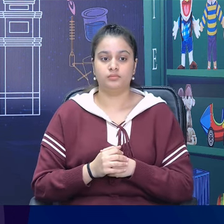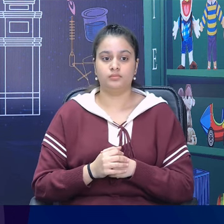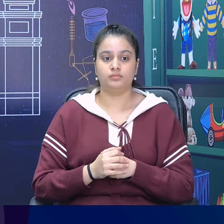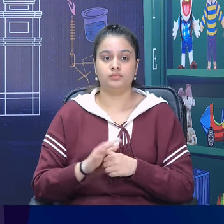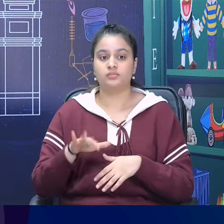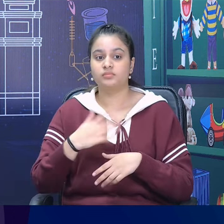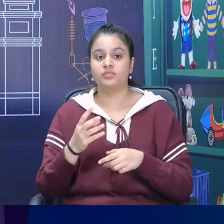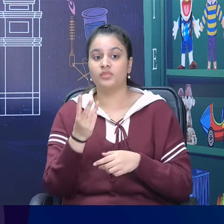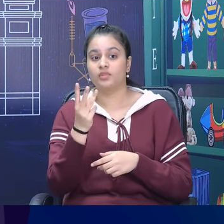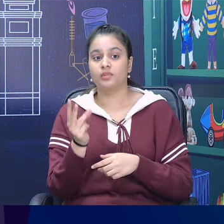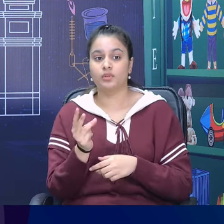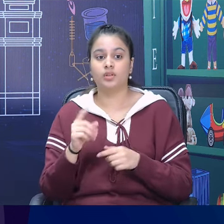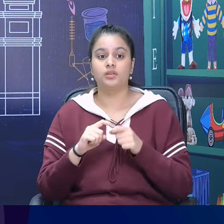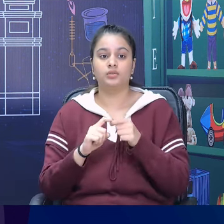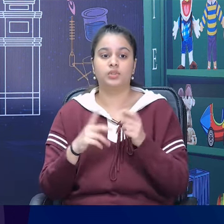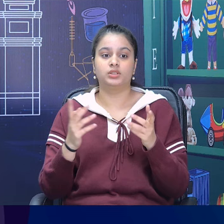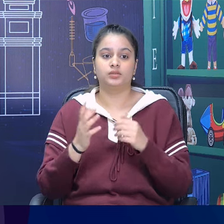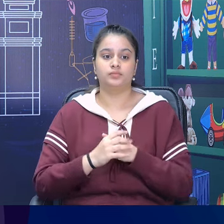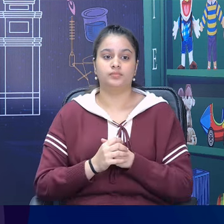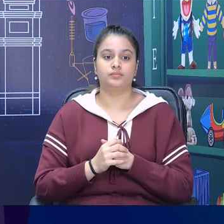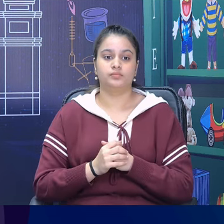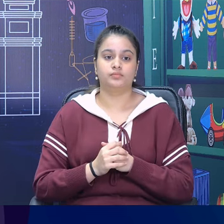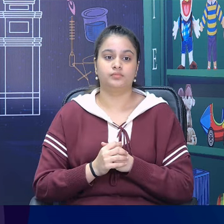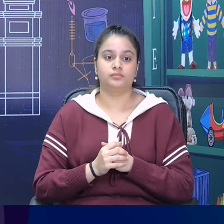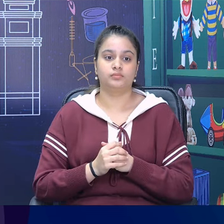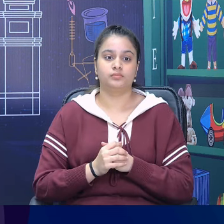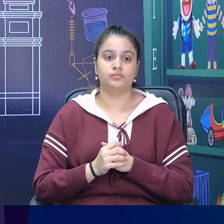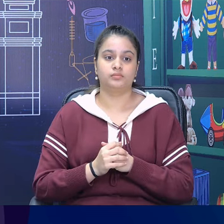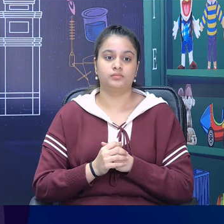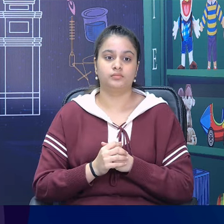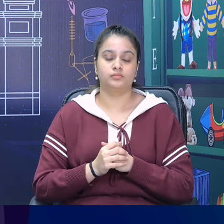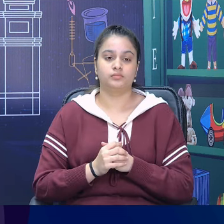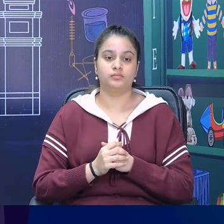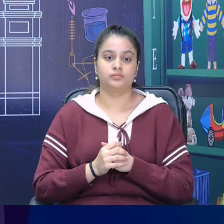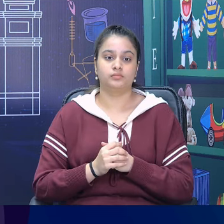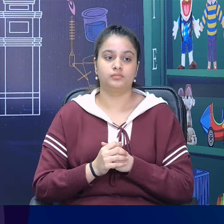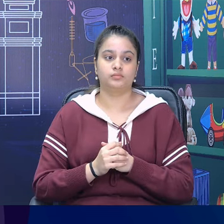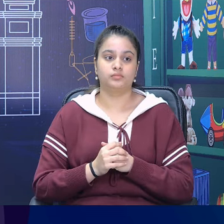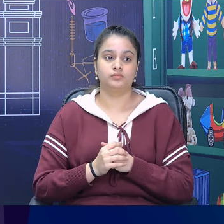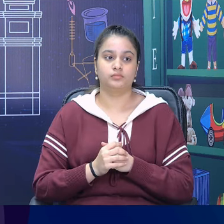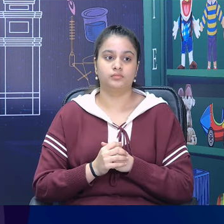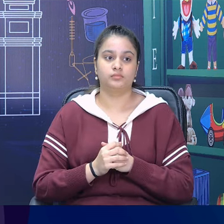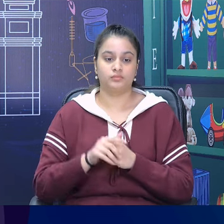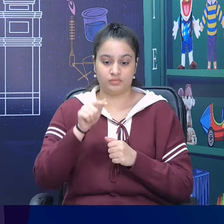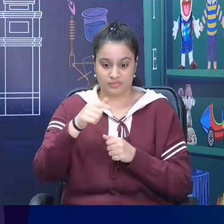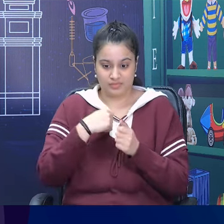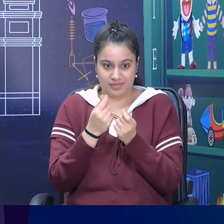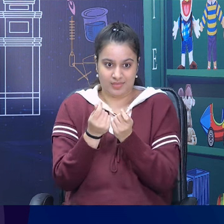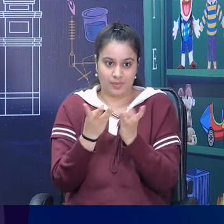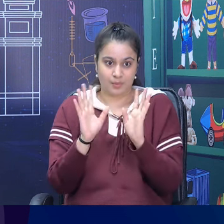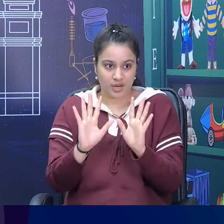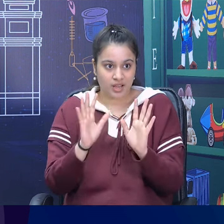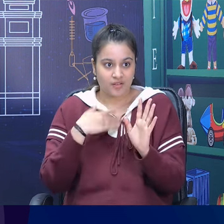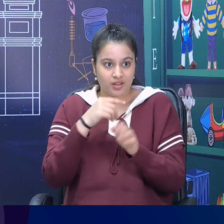हम थर्ड क्वेश्चन के बारे में जो थर्ड क्वेश्चन है हमारा वोह है राइट द फॉलोइंग इन डेसिमल नंबर एंड